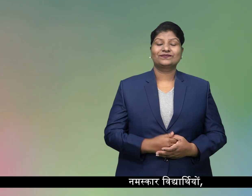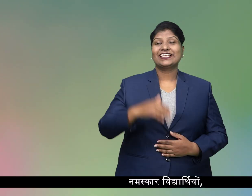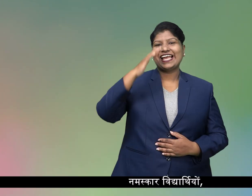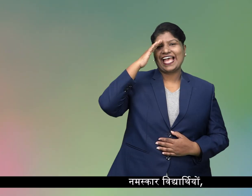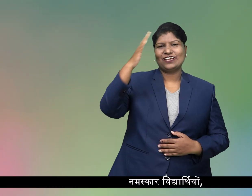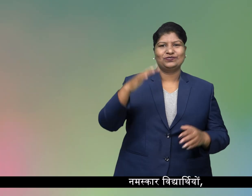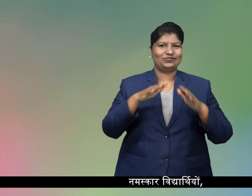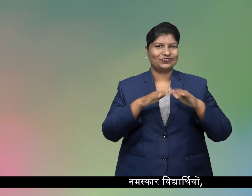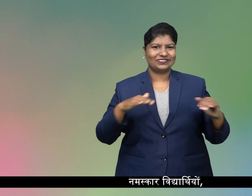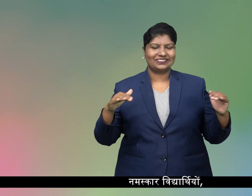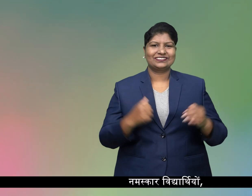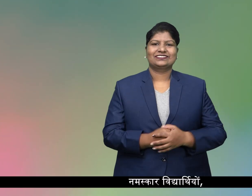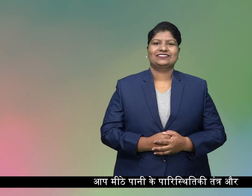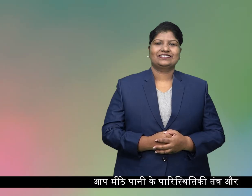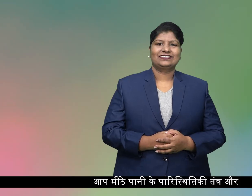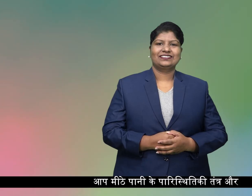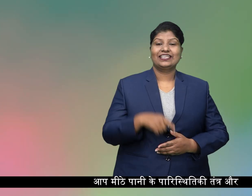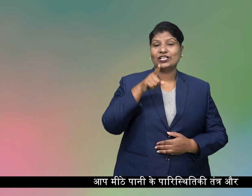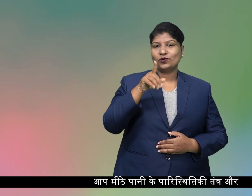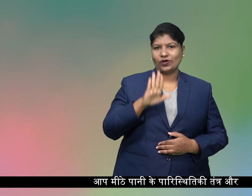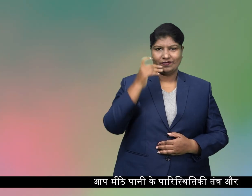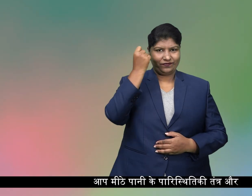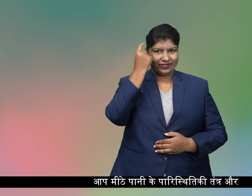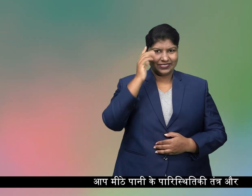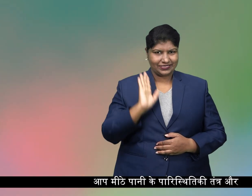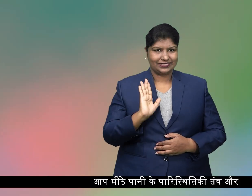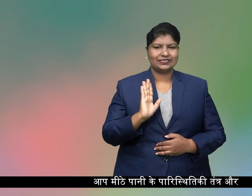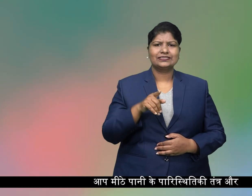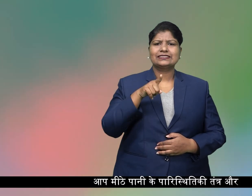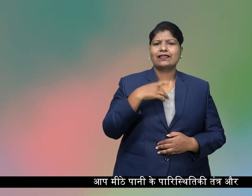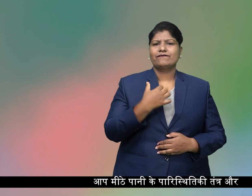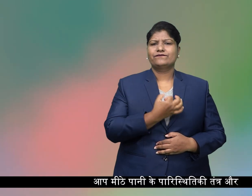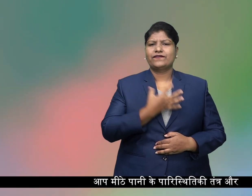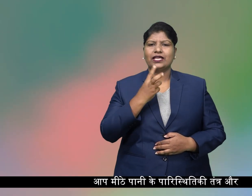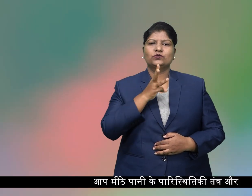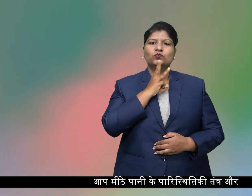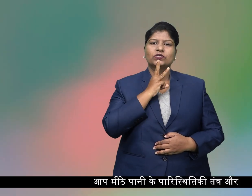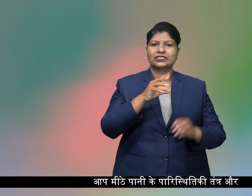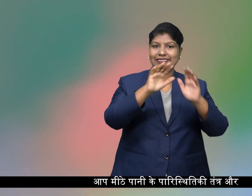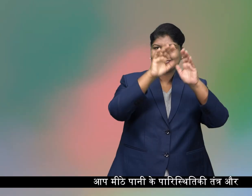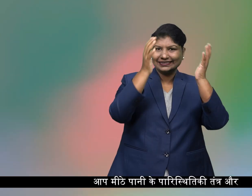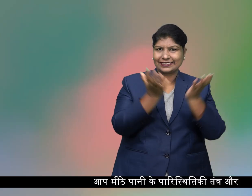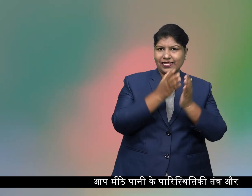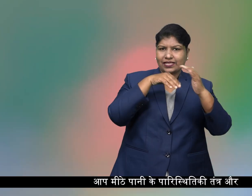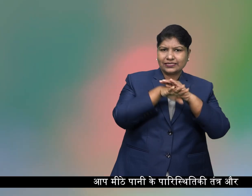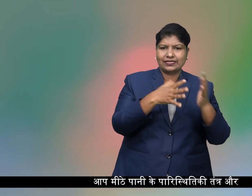नमस्कार विद्यार्थियों, आप मीठे पानी के पारिस्थितिकी तंत्र और